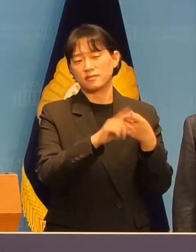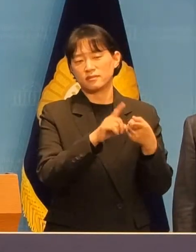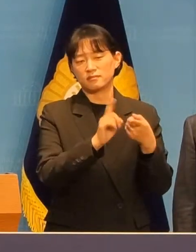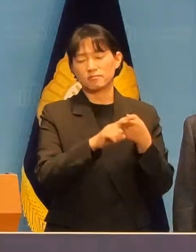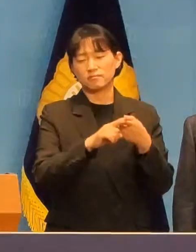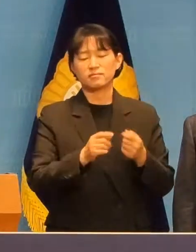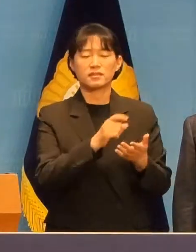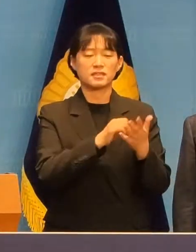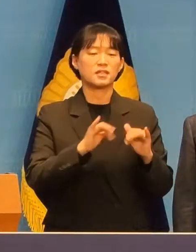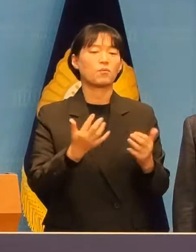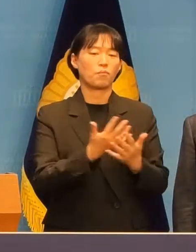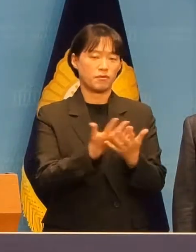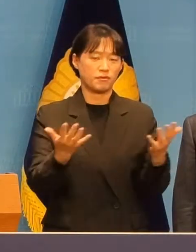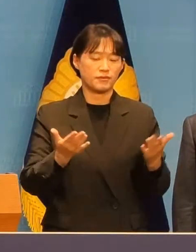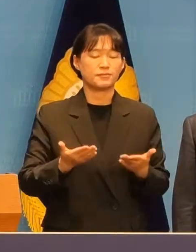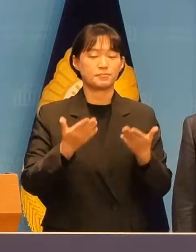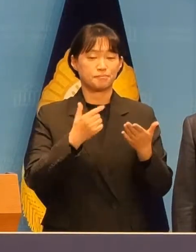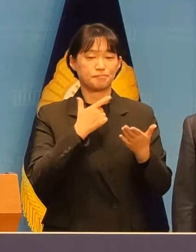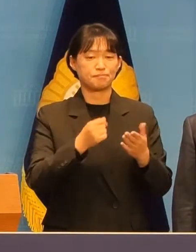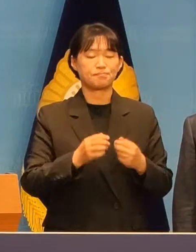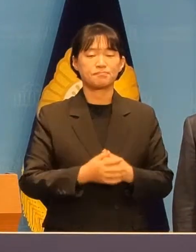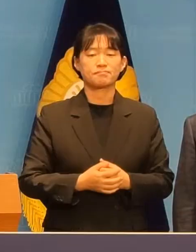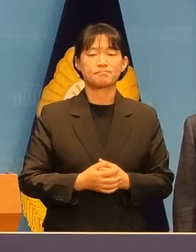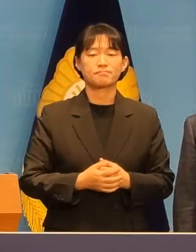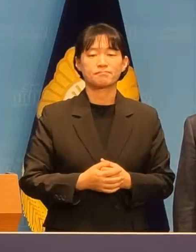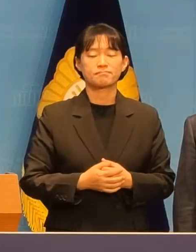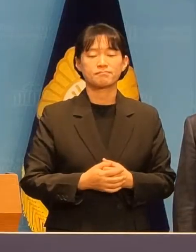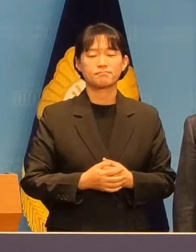대한 기자회견을 하려고 합니다.